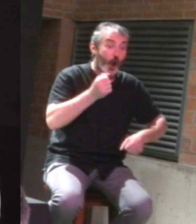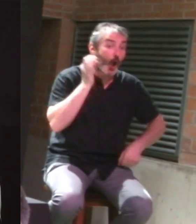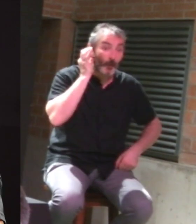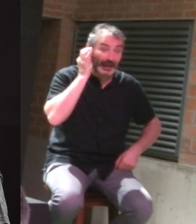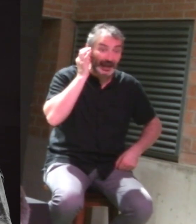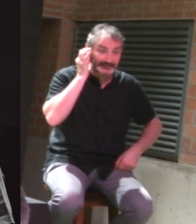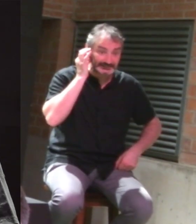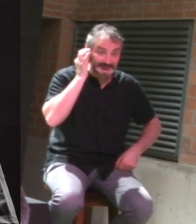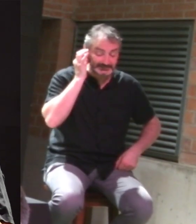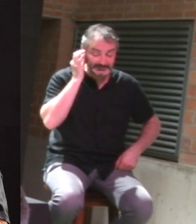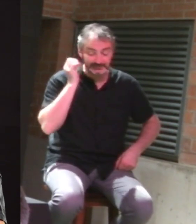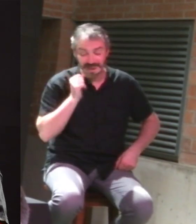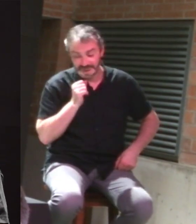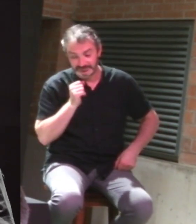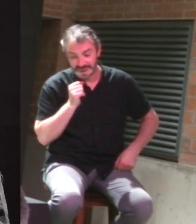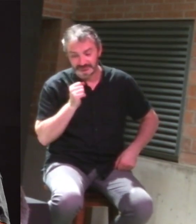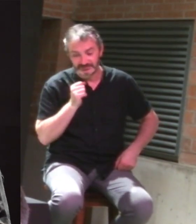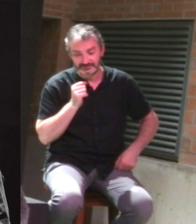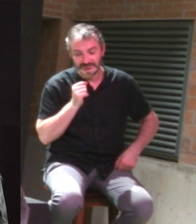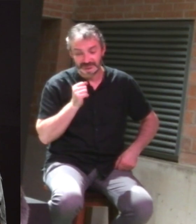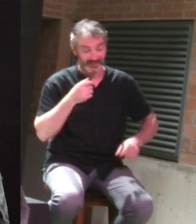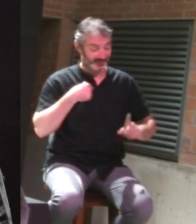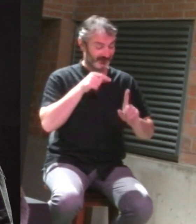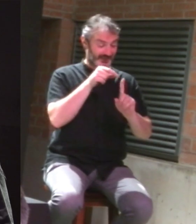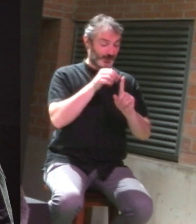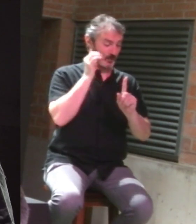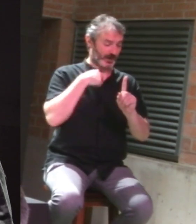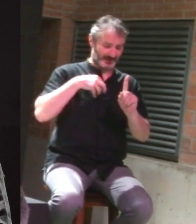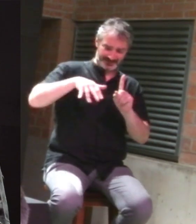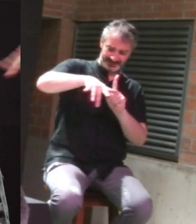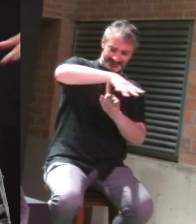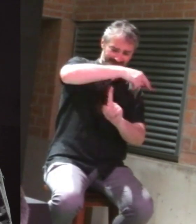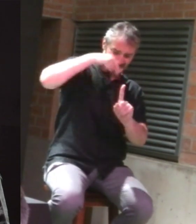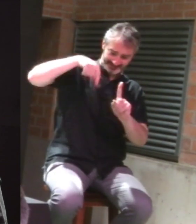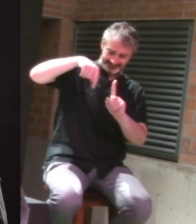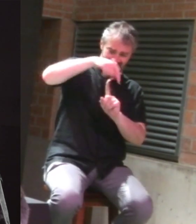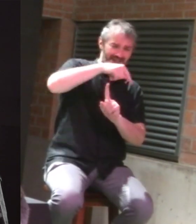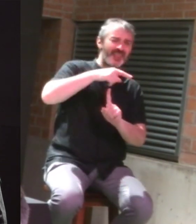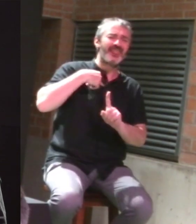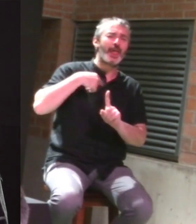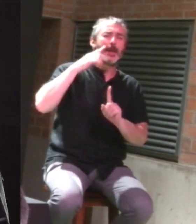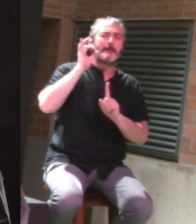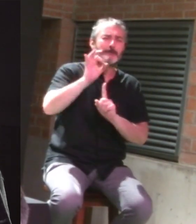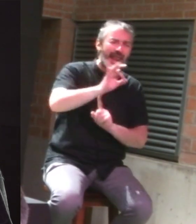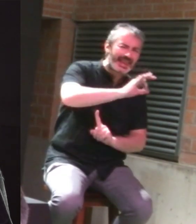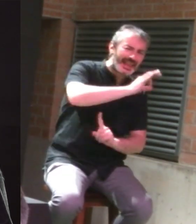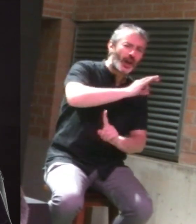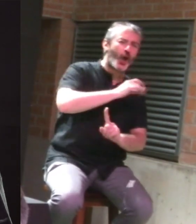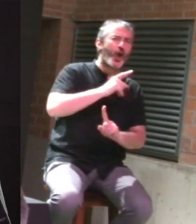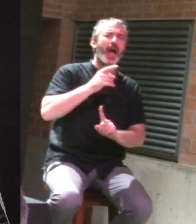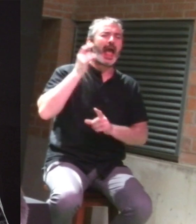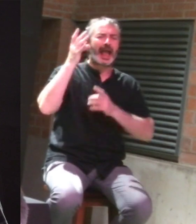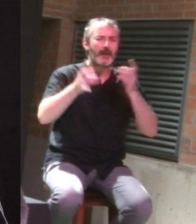están, y abro cita otra vez, rodeadas de todos los peligros y de los insanos caprichos de nuestros